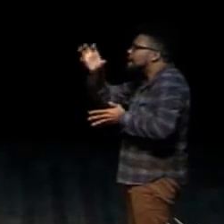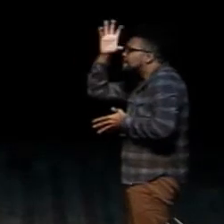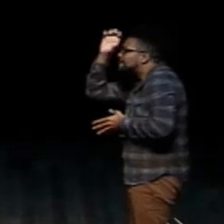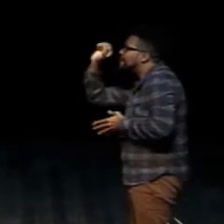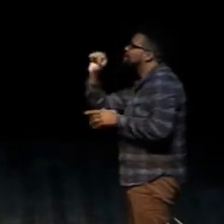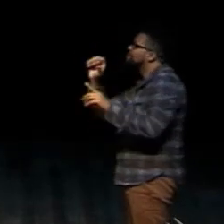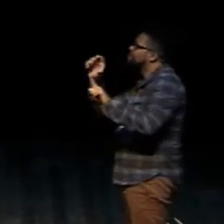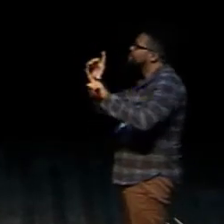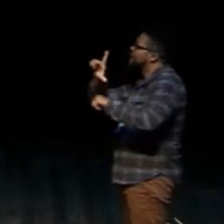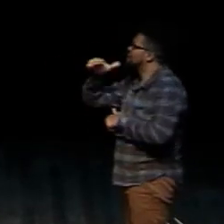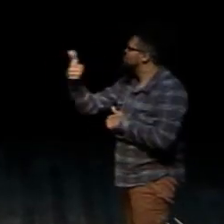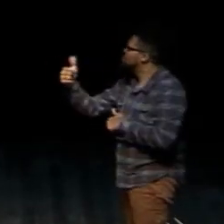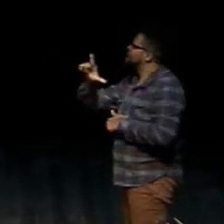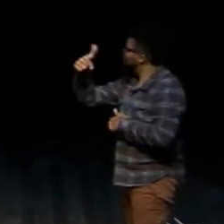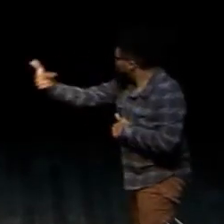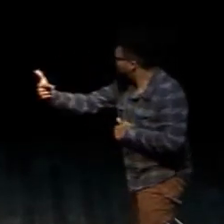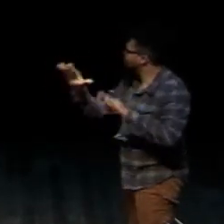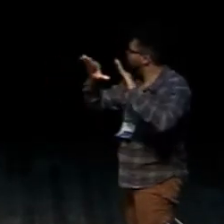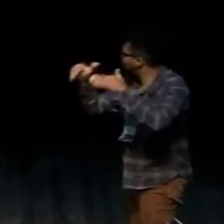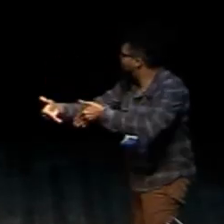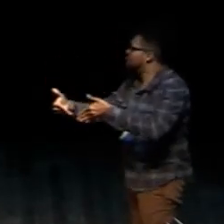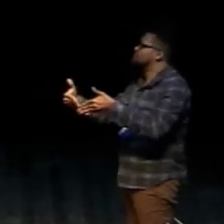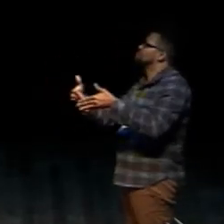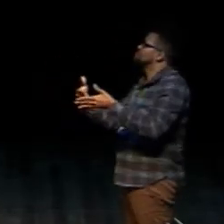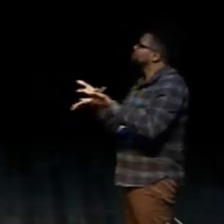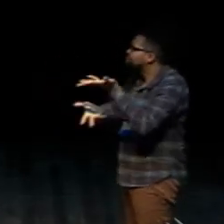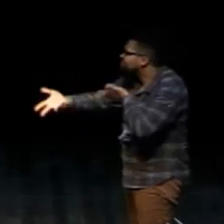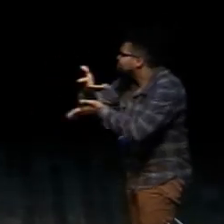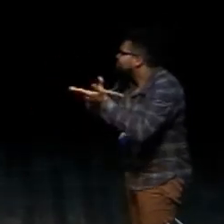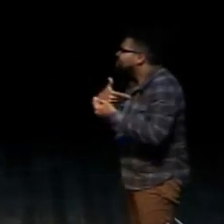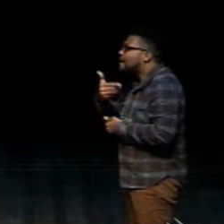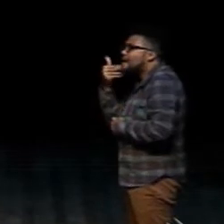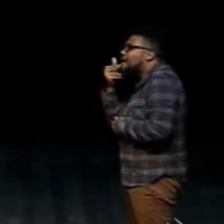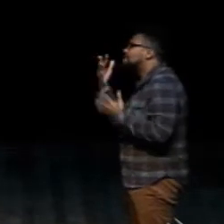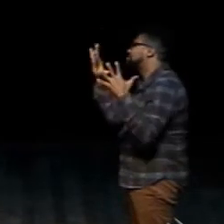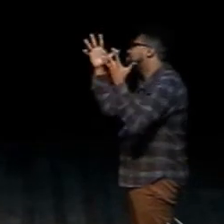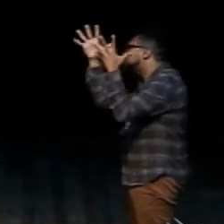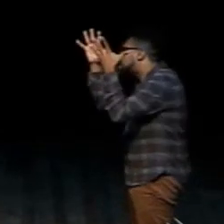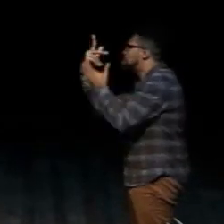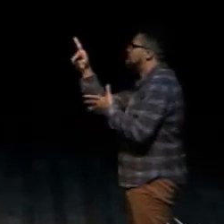sua conosco. Aprender principalmente essas questões de segunda língua, com foco em segunda língua, num contexto